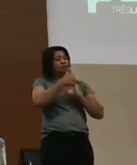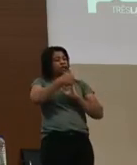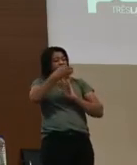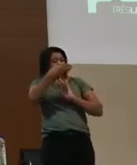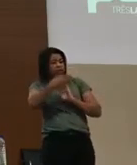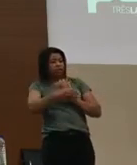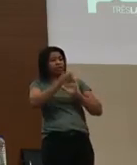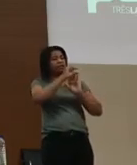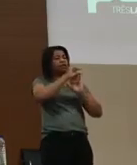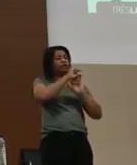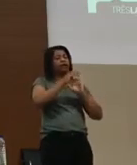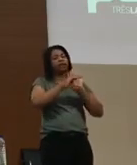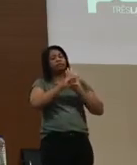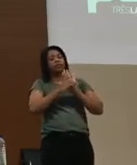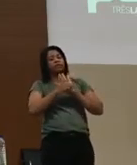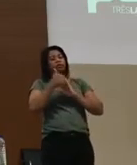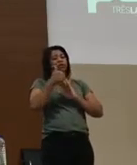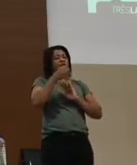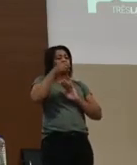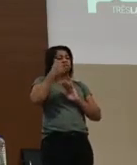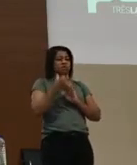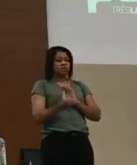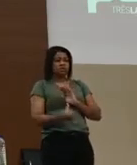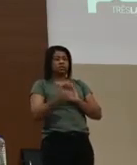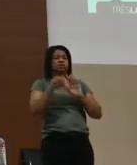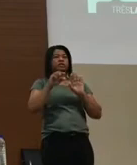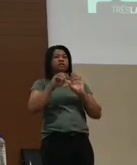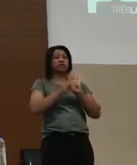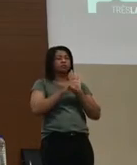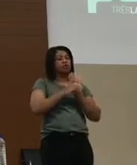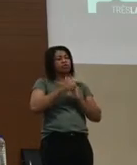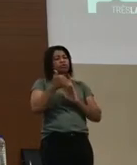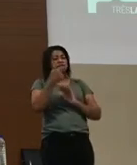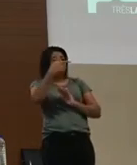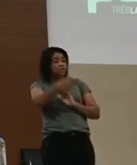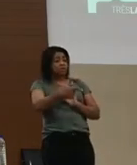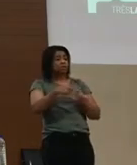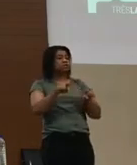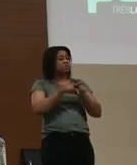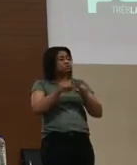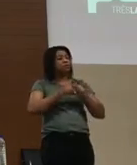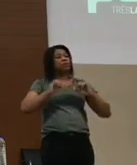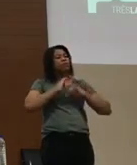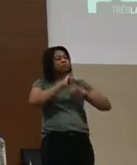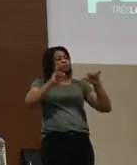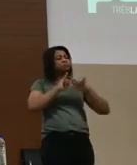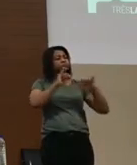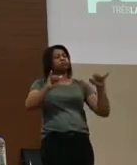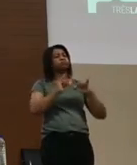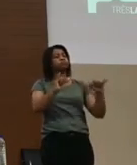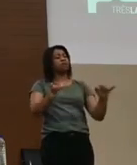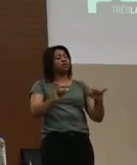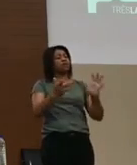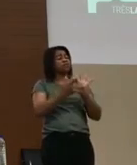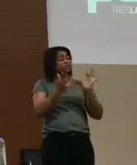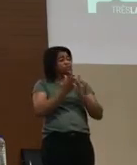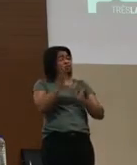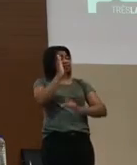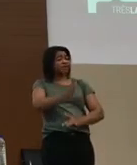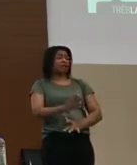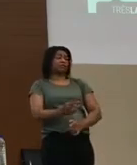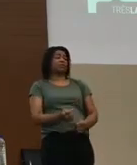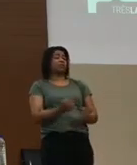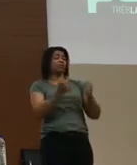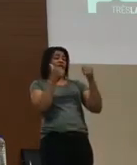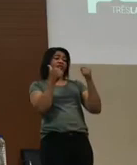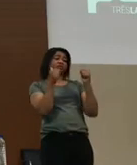capítulo 16, o capítulo 17 de João, é praticamente discursos de Jesus de despedida